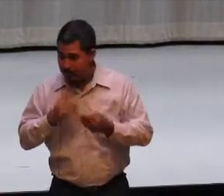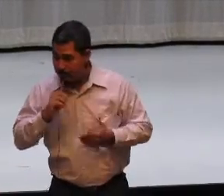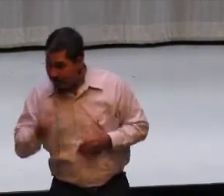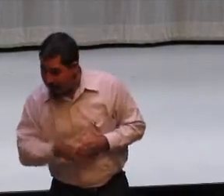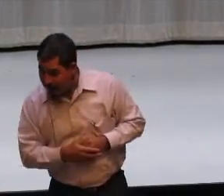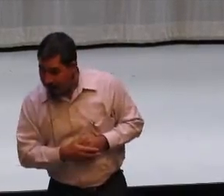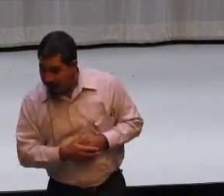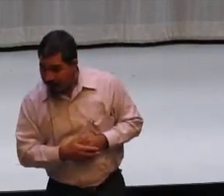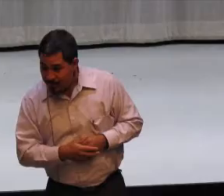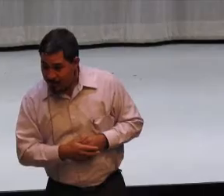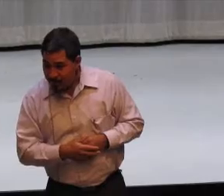¿verdad?